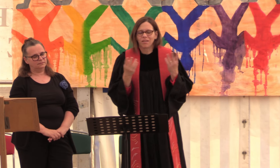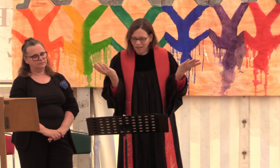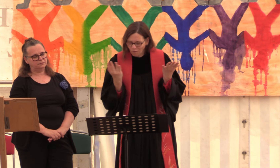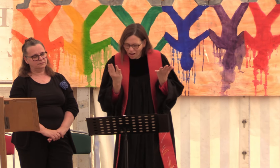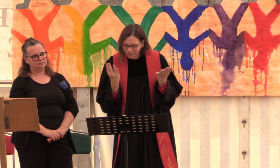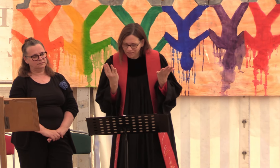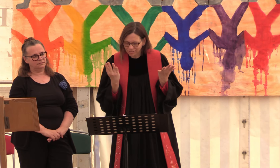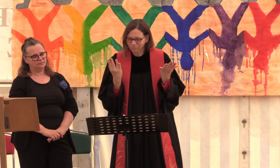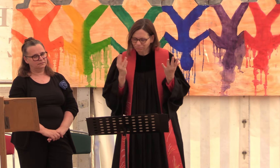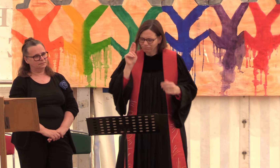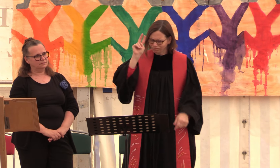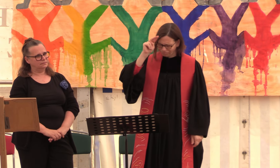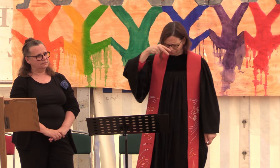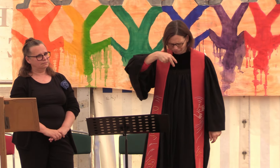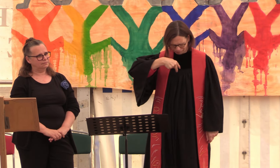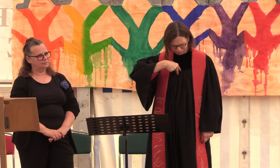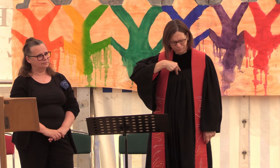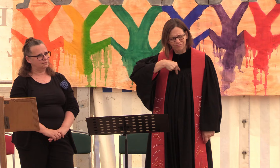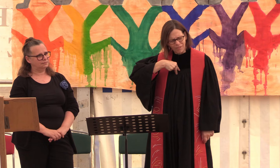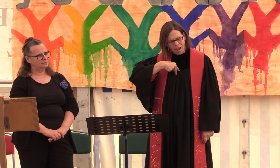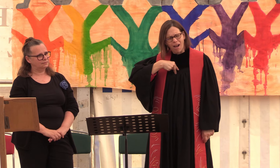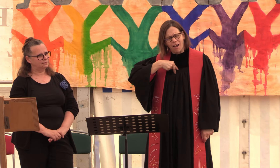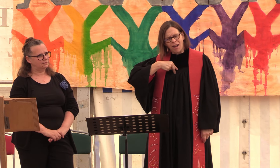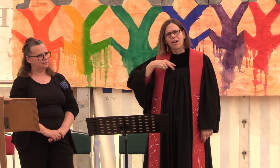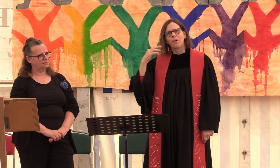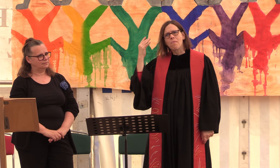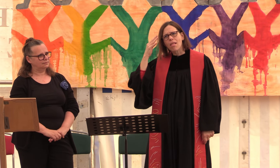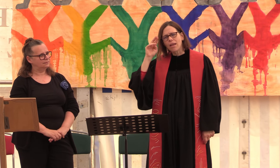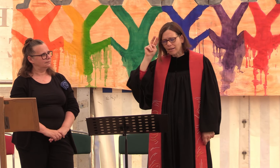Richtig. Es ist wichtig,